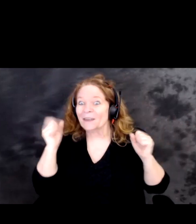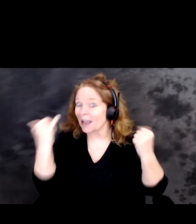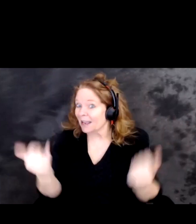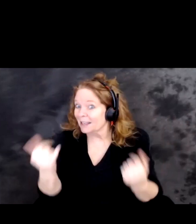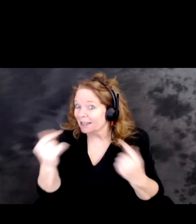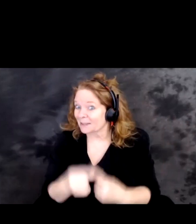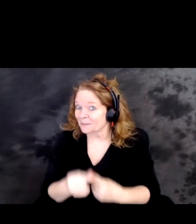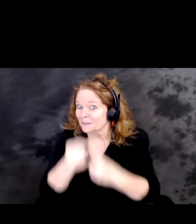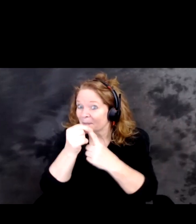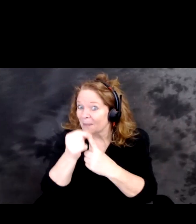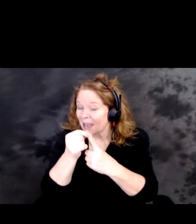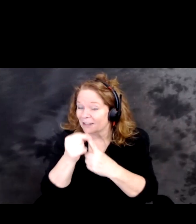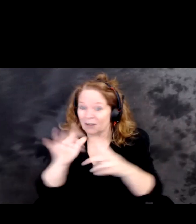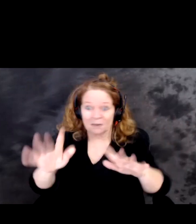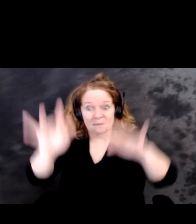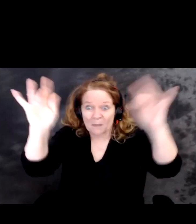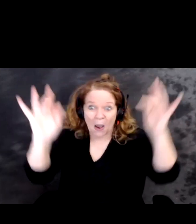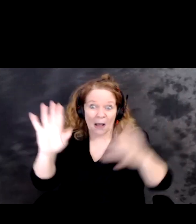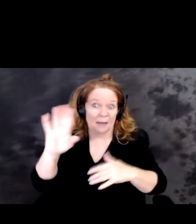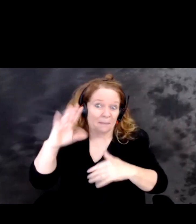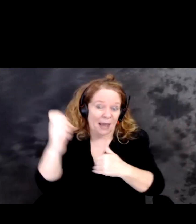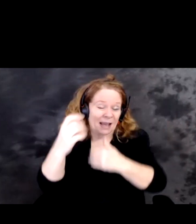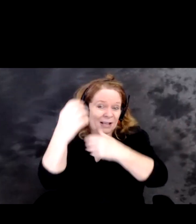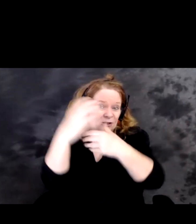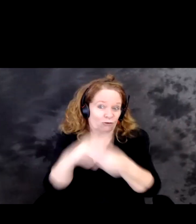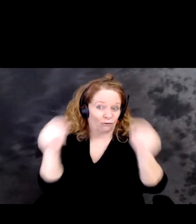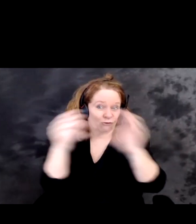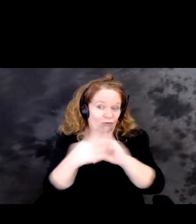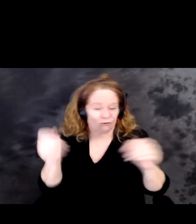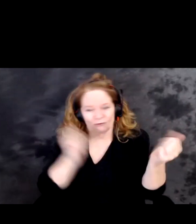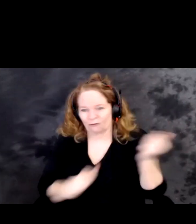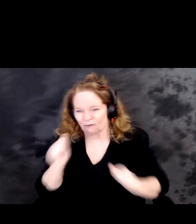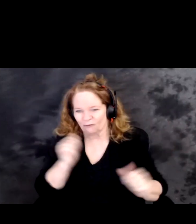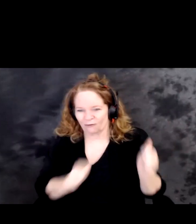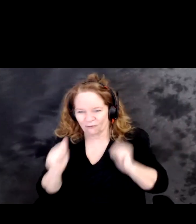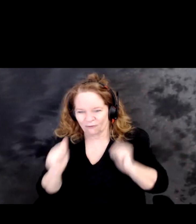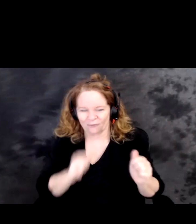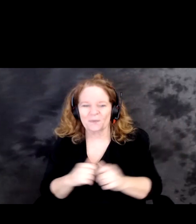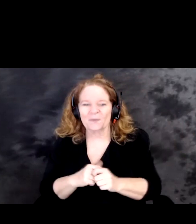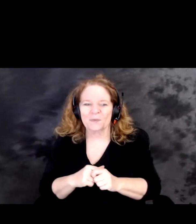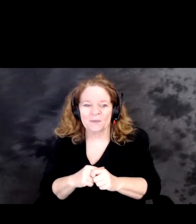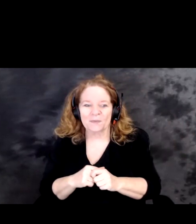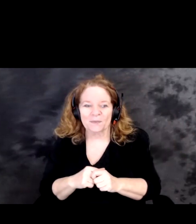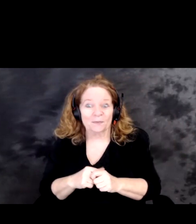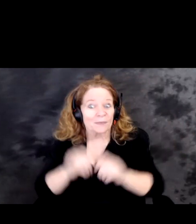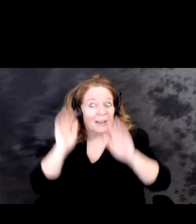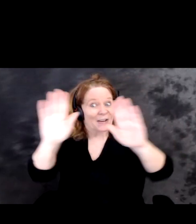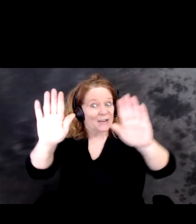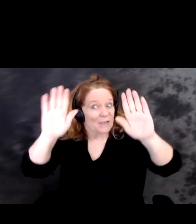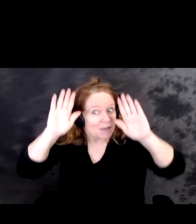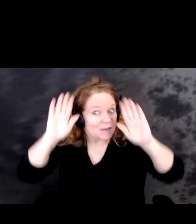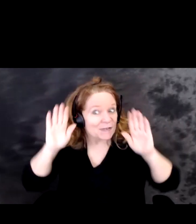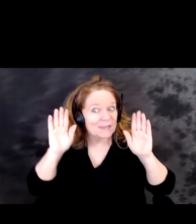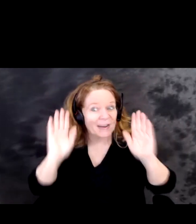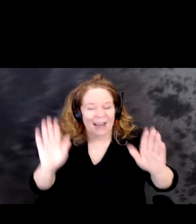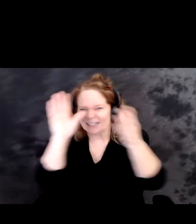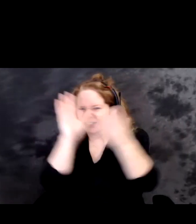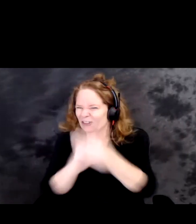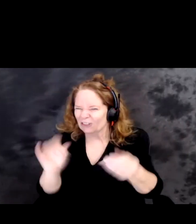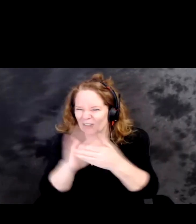whoopity-doo, esta es la hora espectacular del